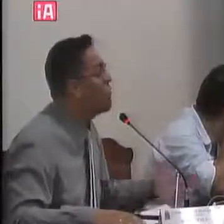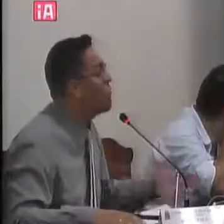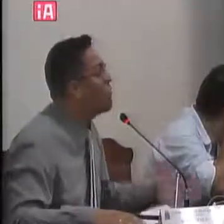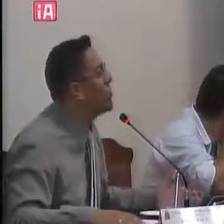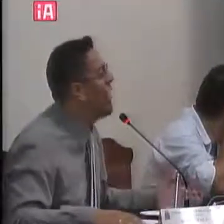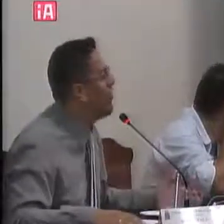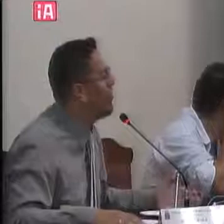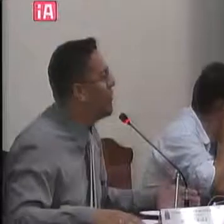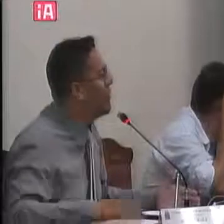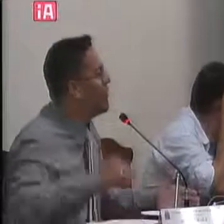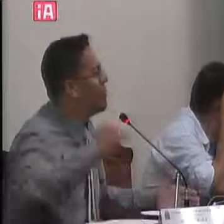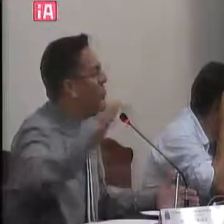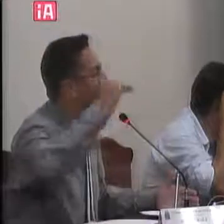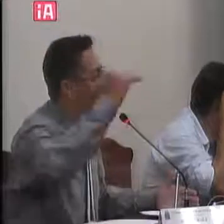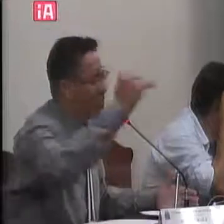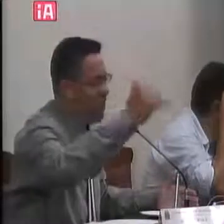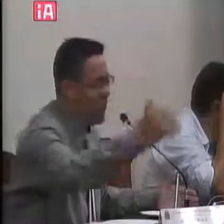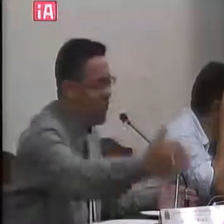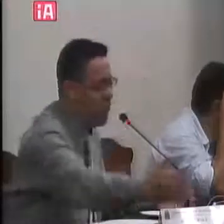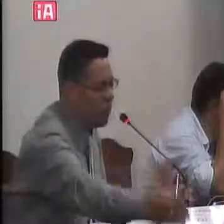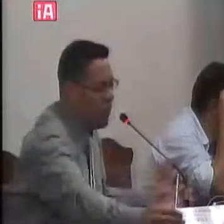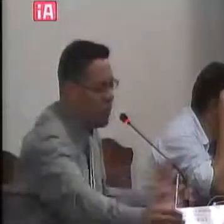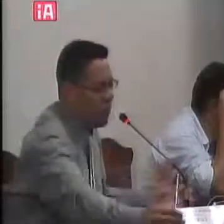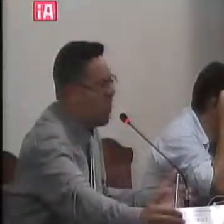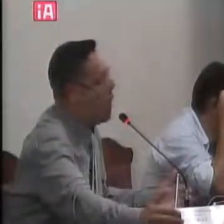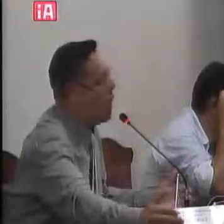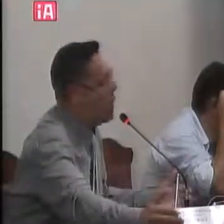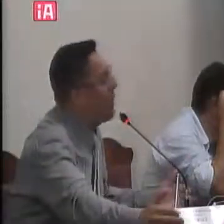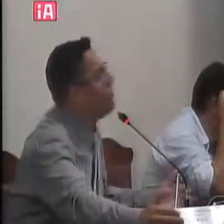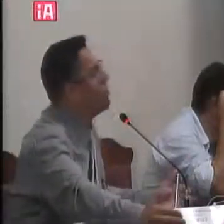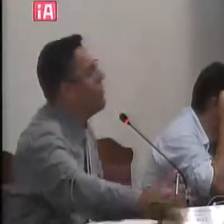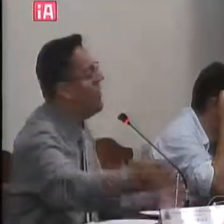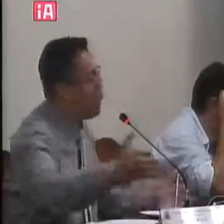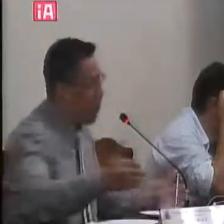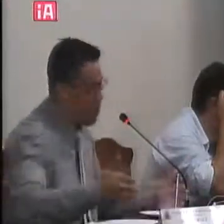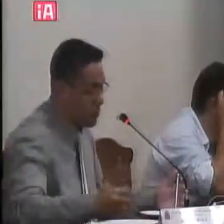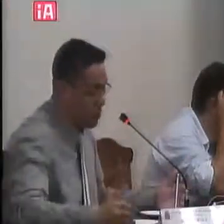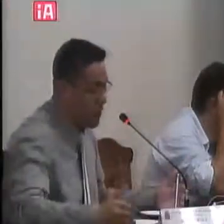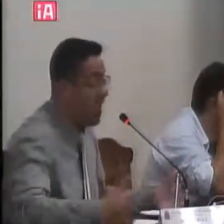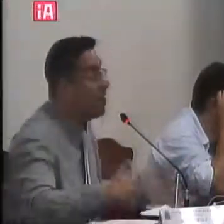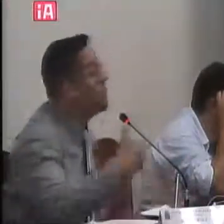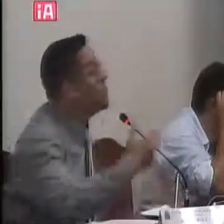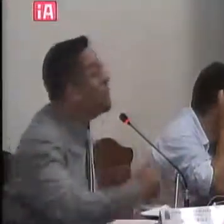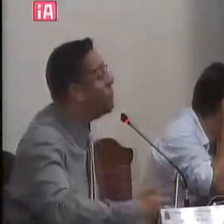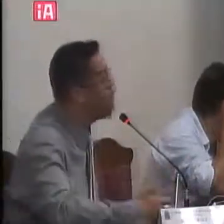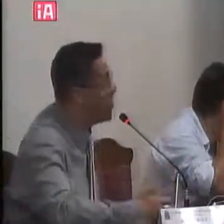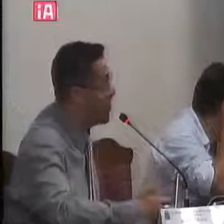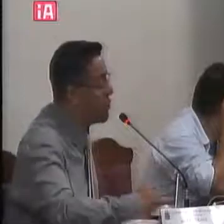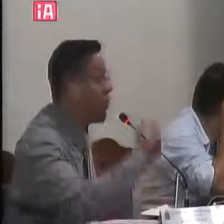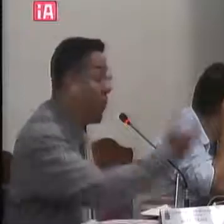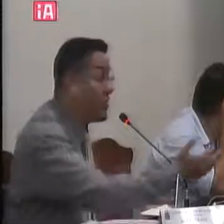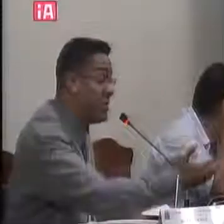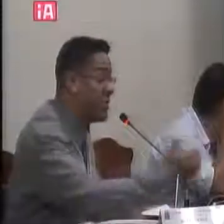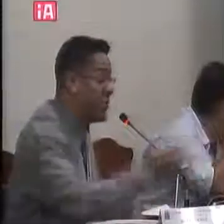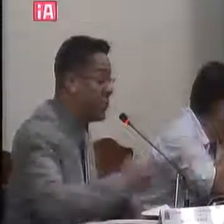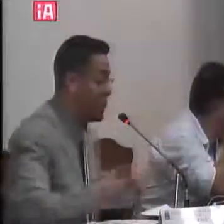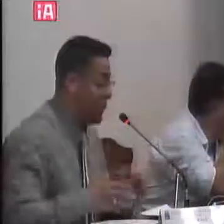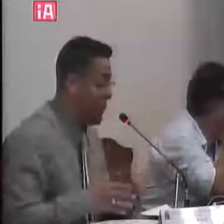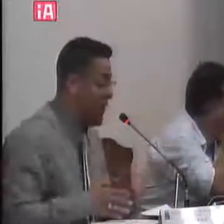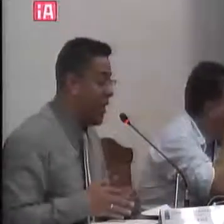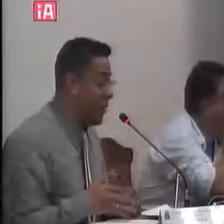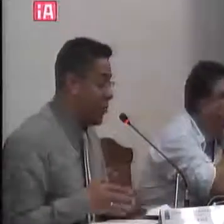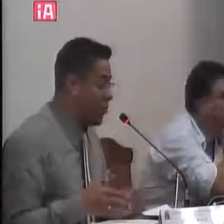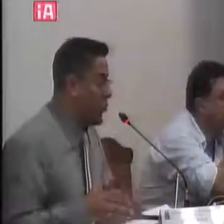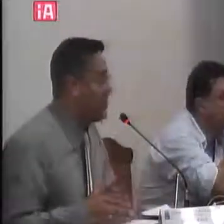do Código Tributário, que eu acho que primeiro ia ser feito do arruamento e o Código Tributário. E nós fizemos um pedido, que só pode ser do